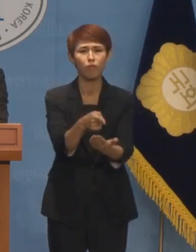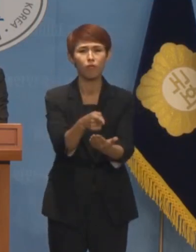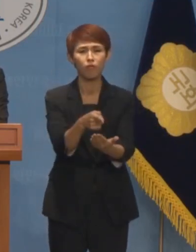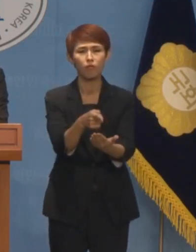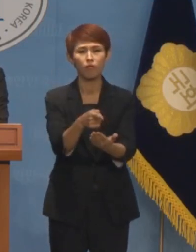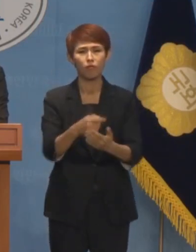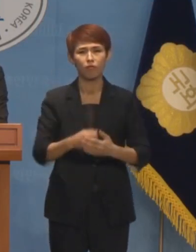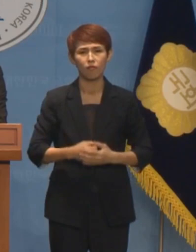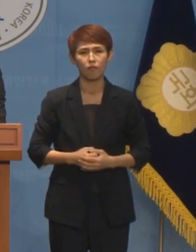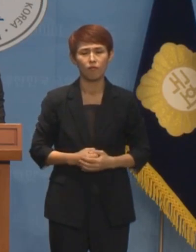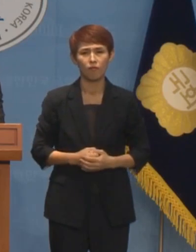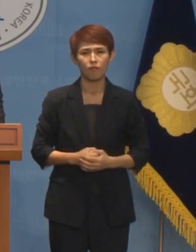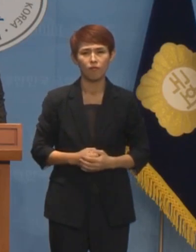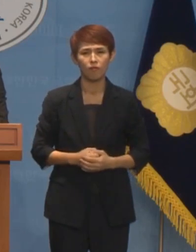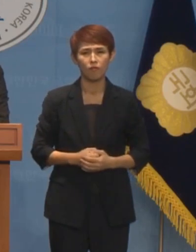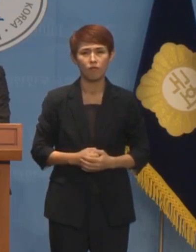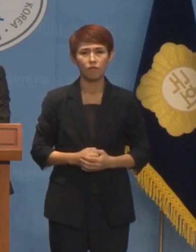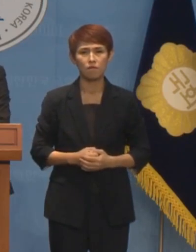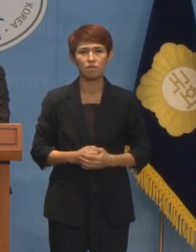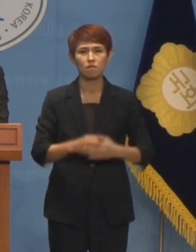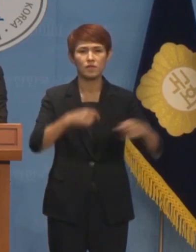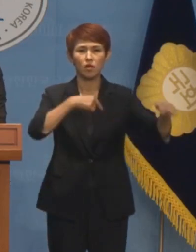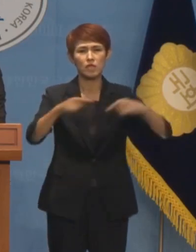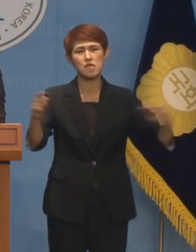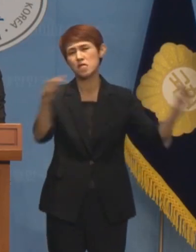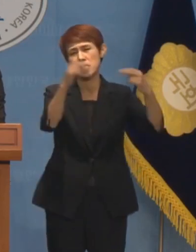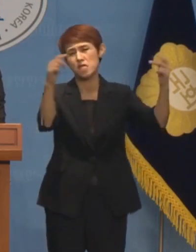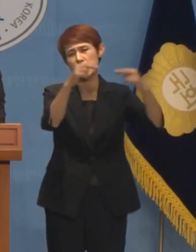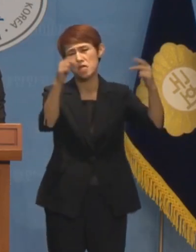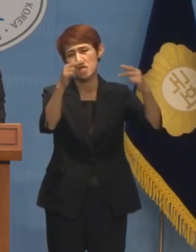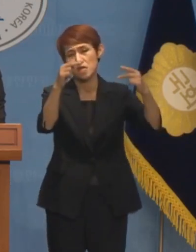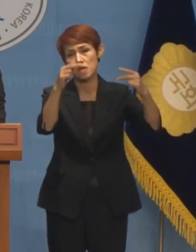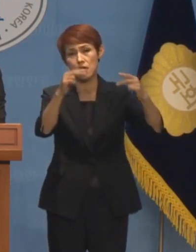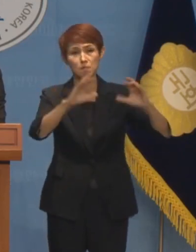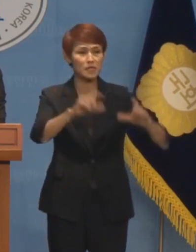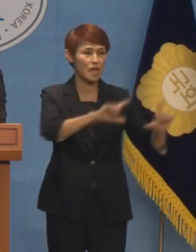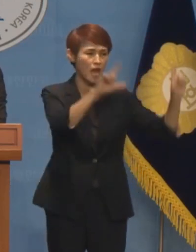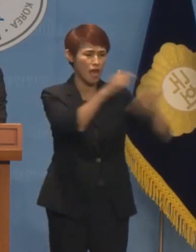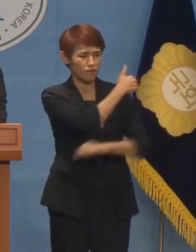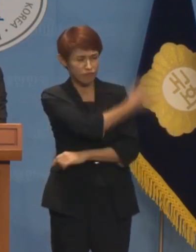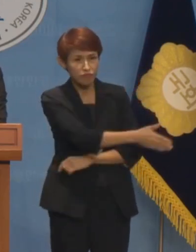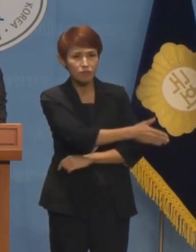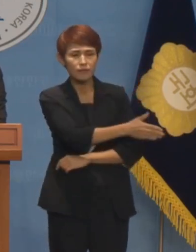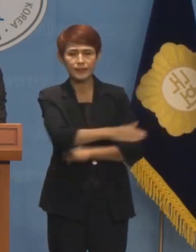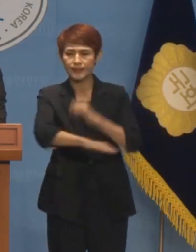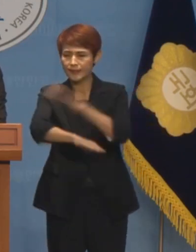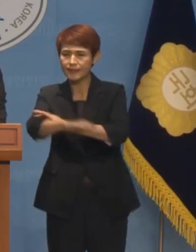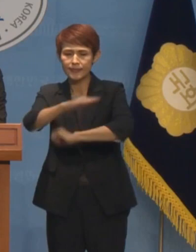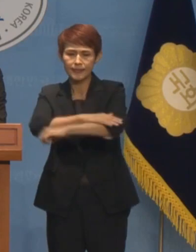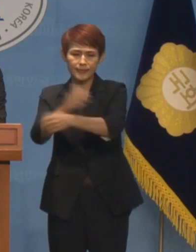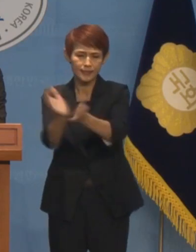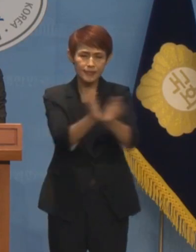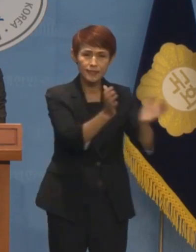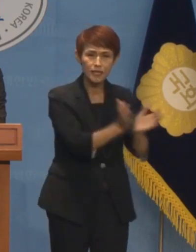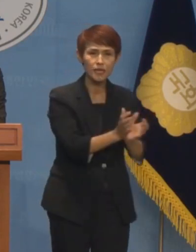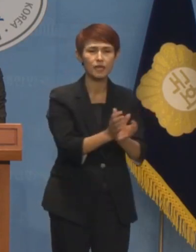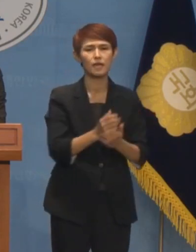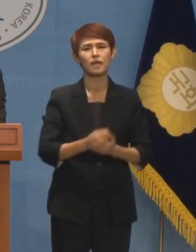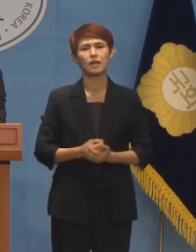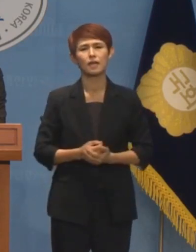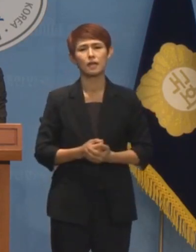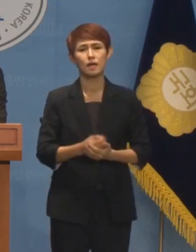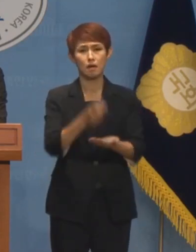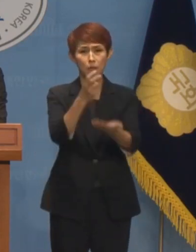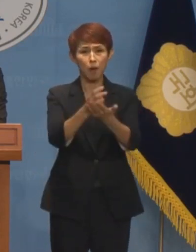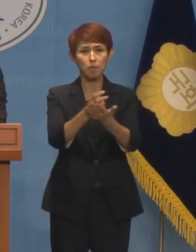나라였습니다. 정쟁에만 빠져 민생을 돌보지 않는 거대 양당이 수많은 위헌 법안을